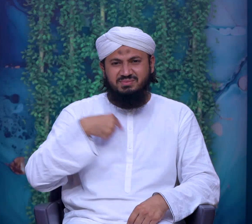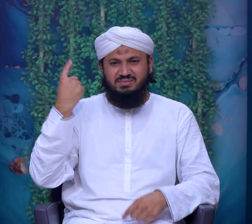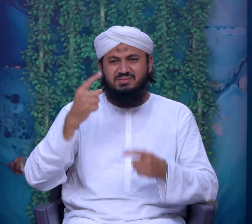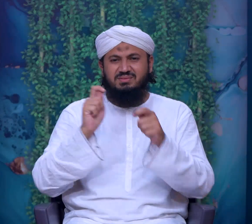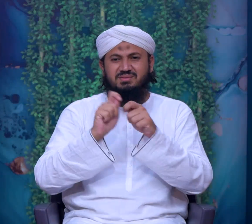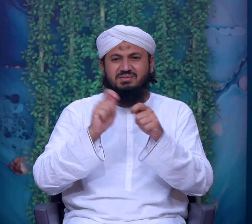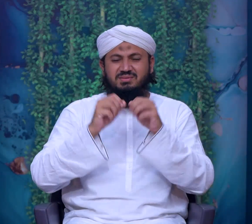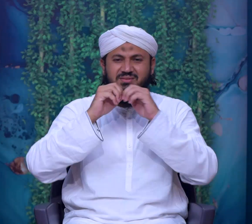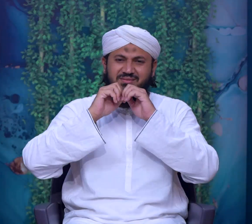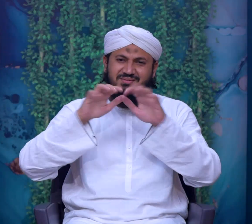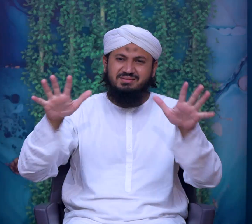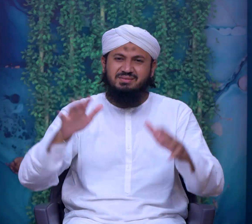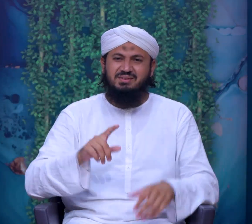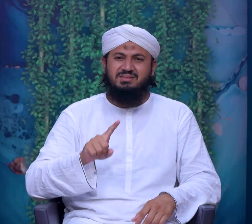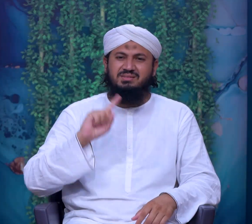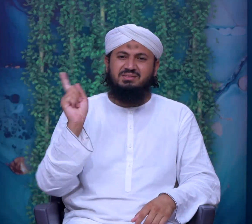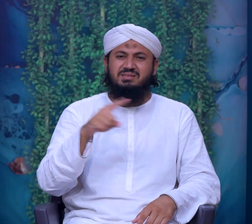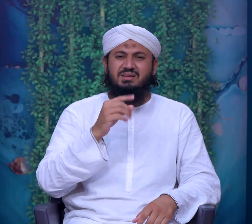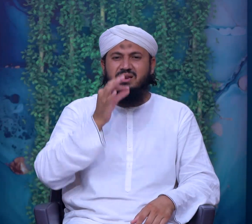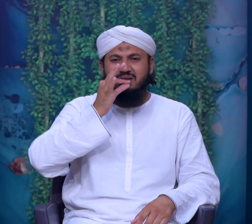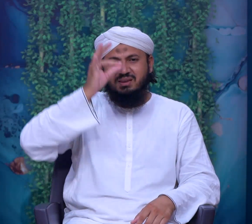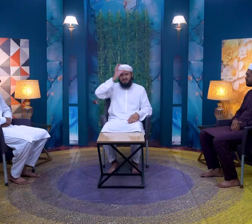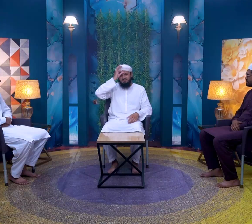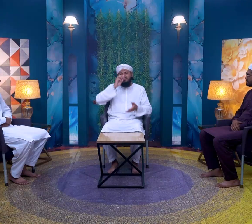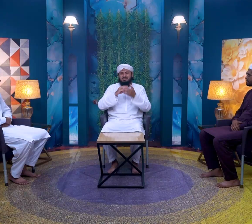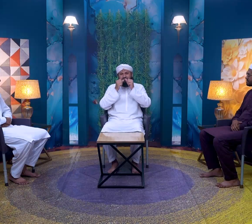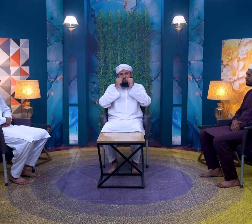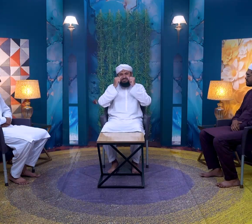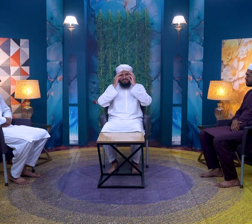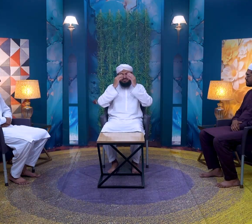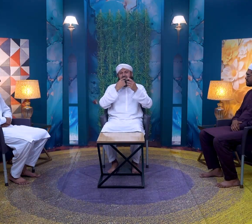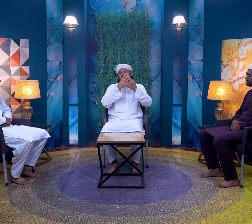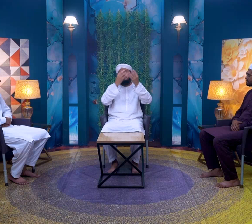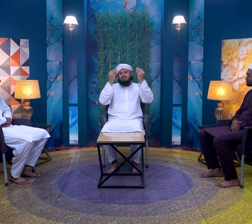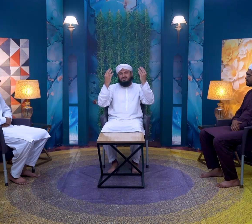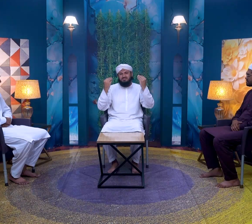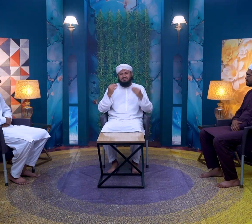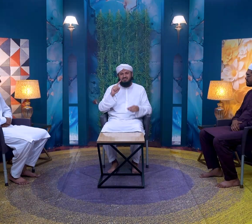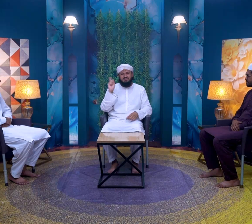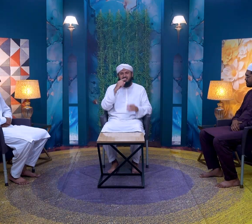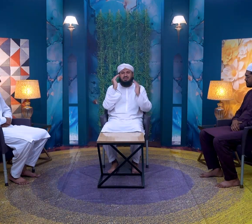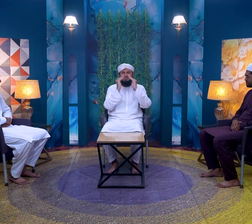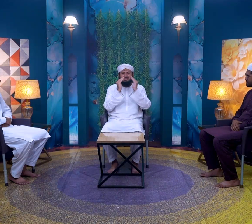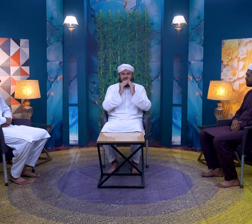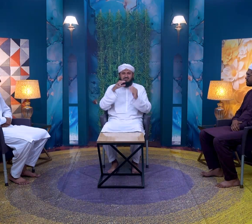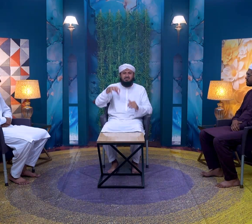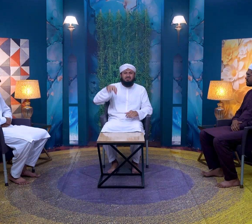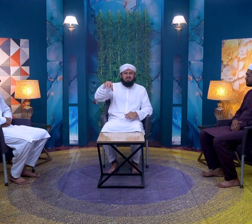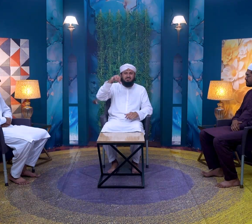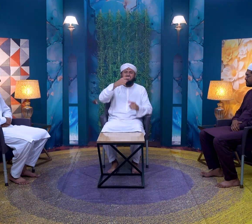کے سامنے انسان کامل ظاہر ہوگا۔ منقول ہے کہ نور محمدی کی منتقلی کی رات ہر جگہ اور مکان میں نور داخل ہو گیا اور